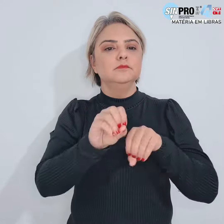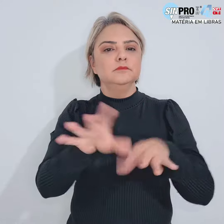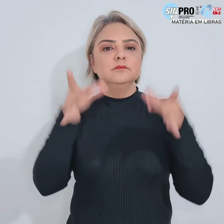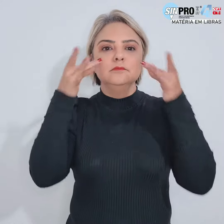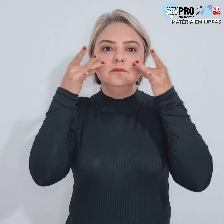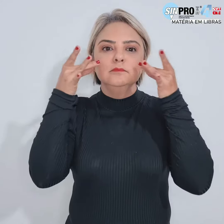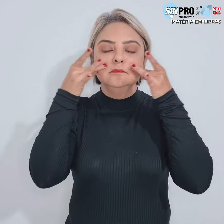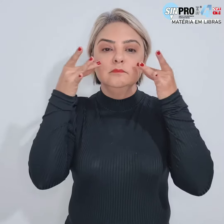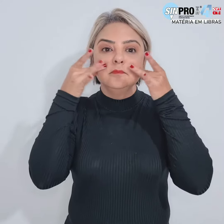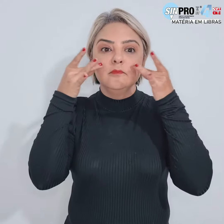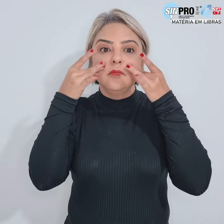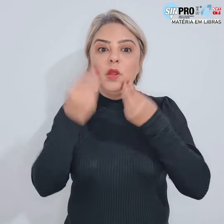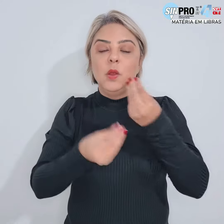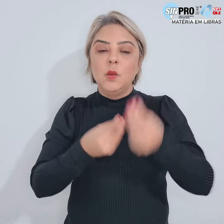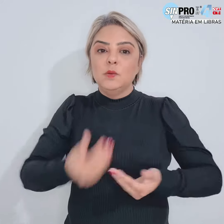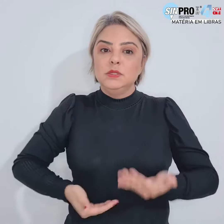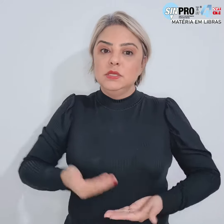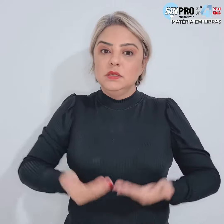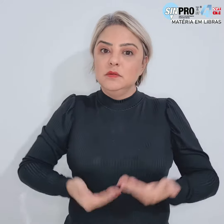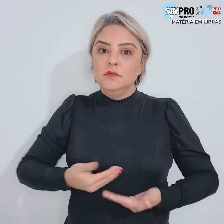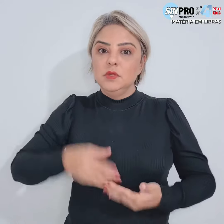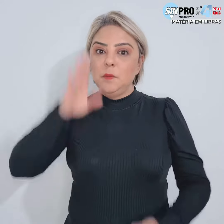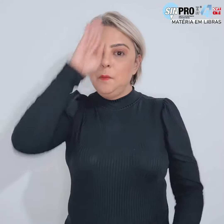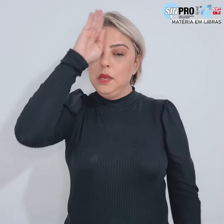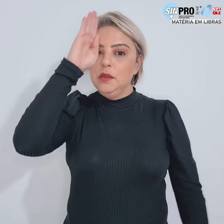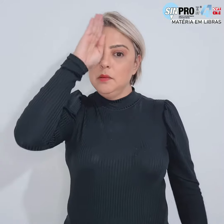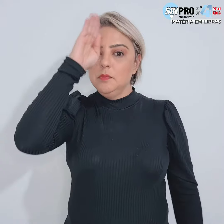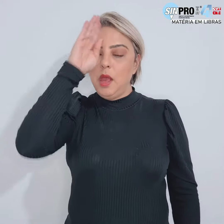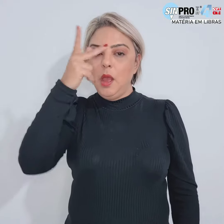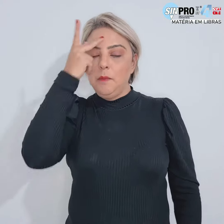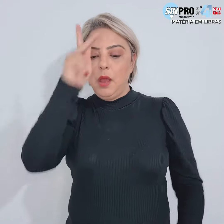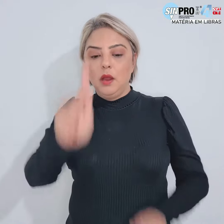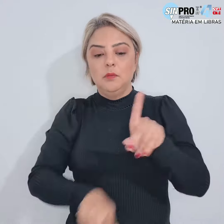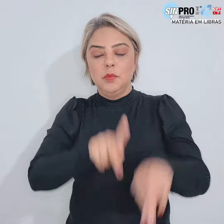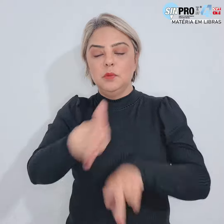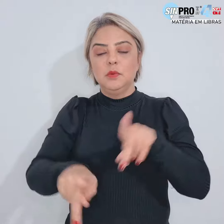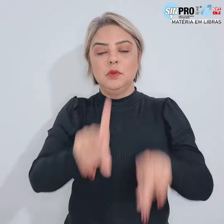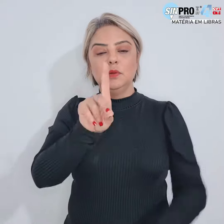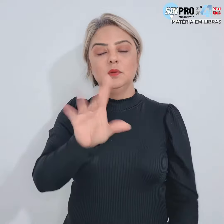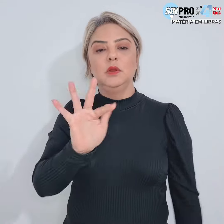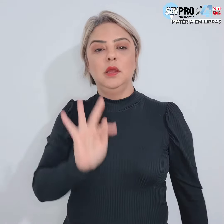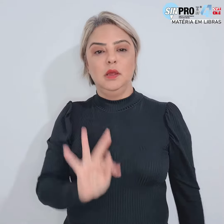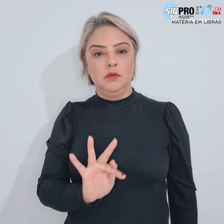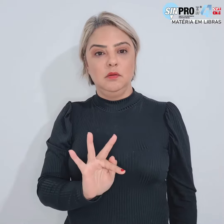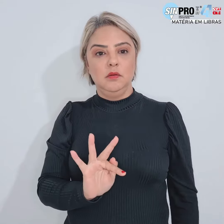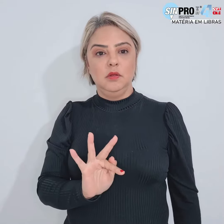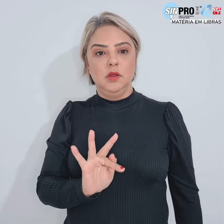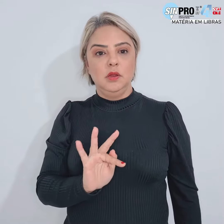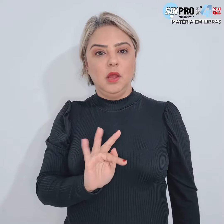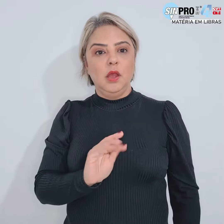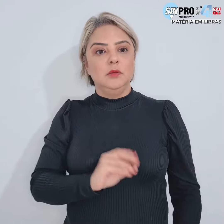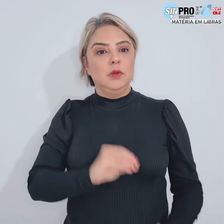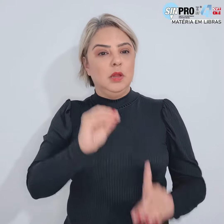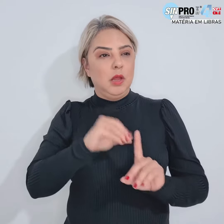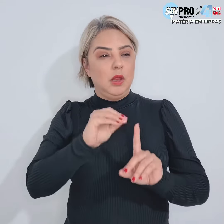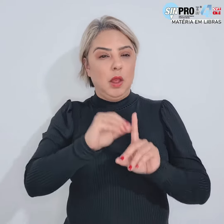presenciais como serviços essenciais para a população do Distrito Federal em situações de